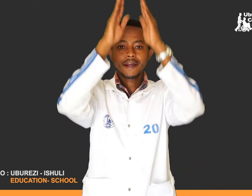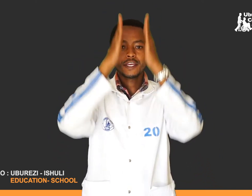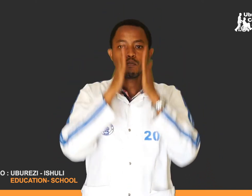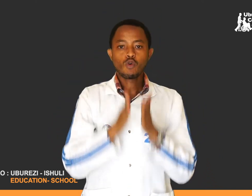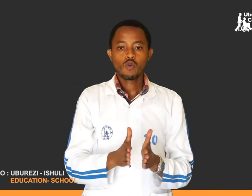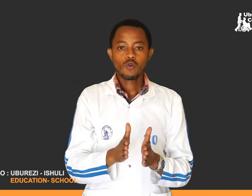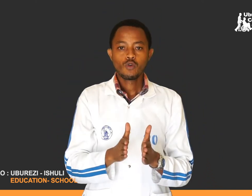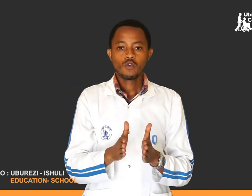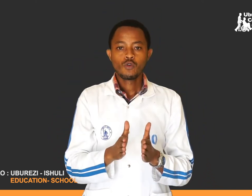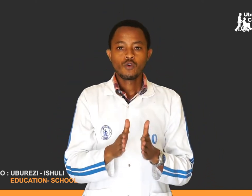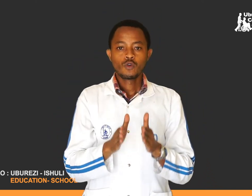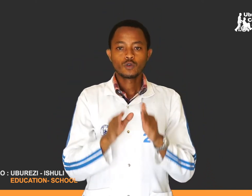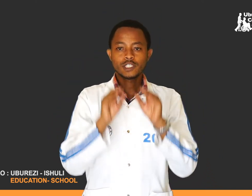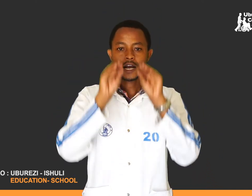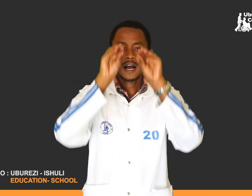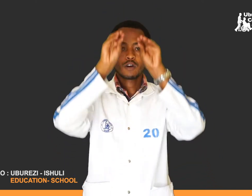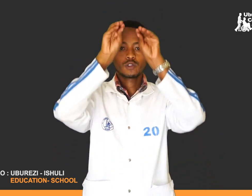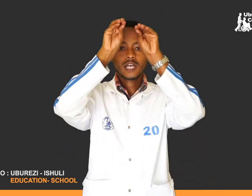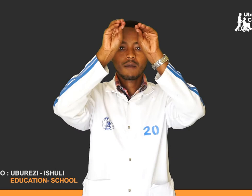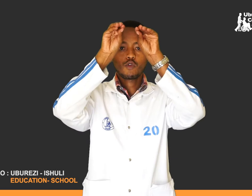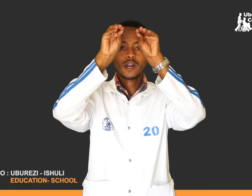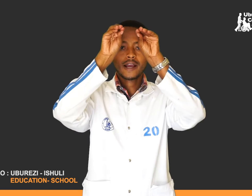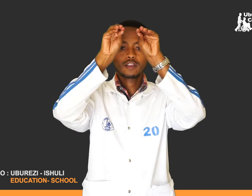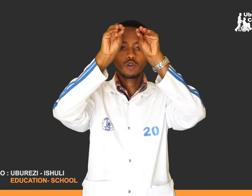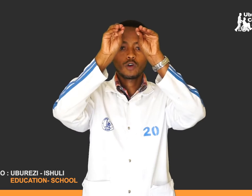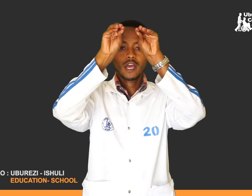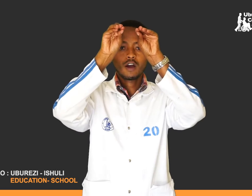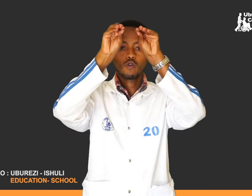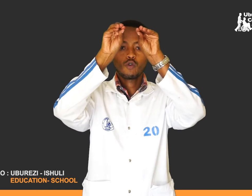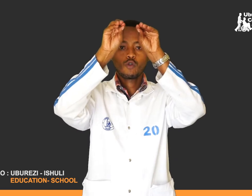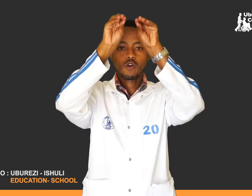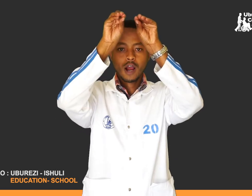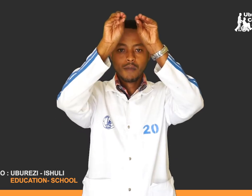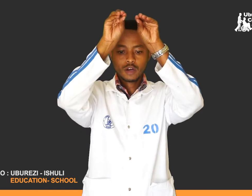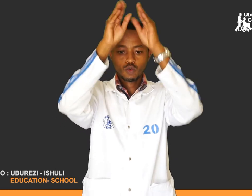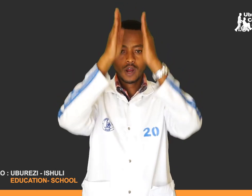mwarimu, usa nkaho uzamura gatoya ukamanura